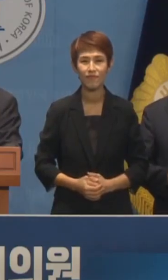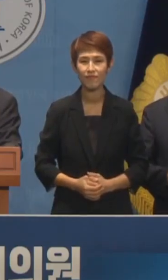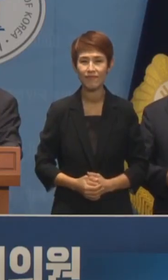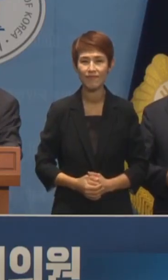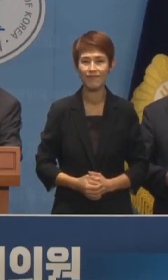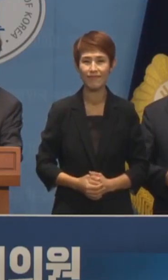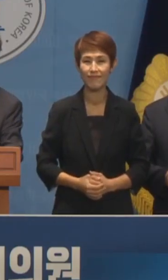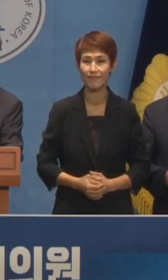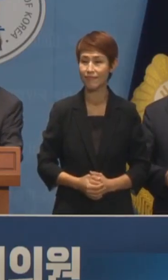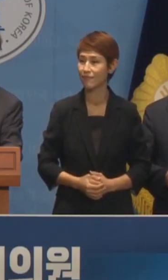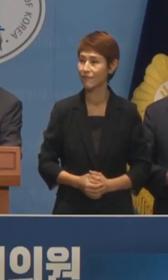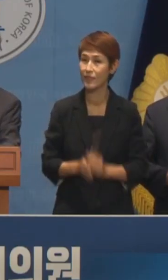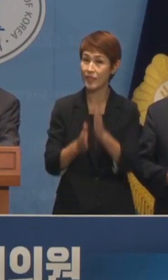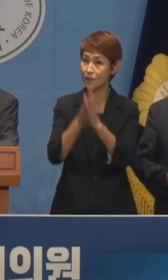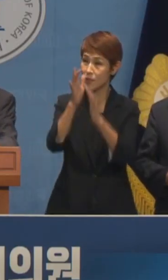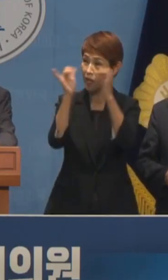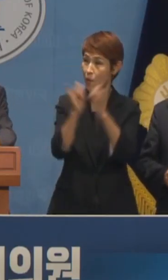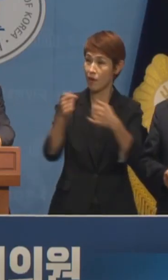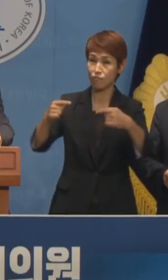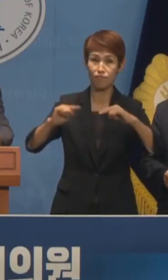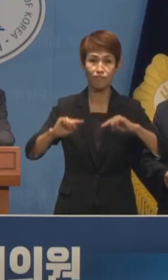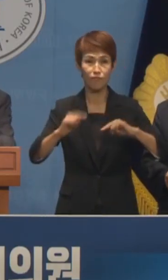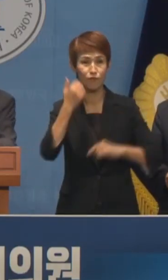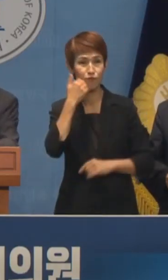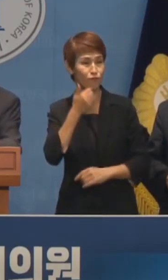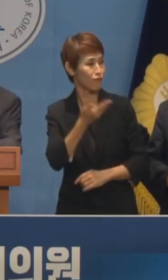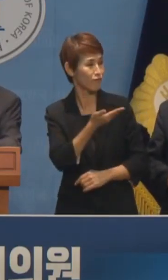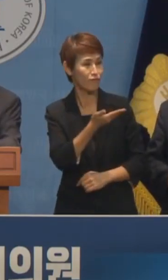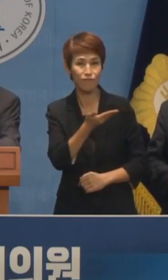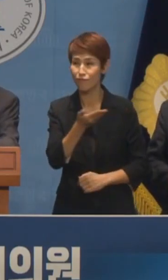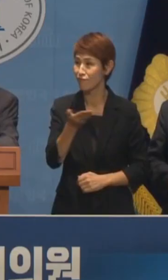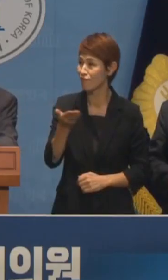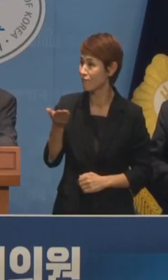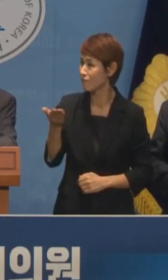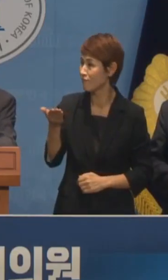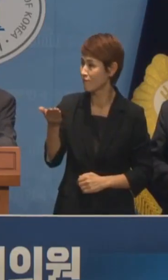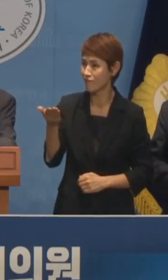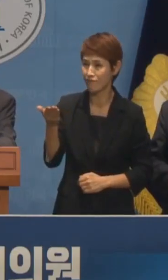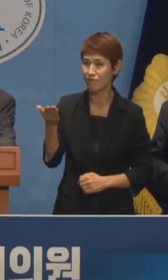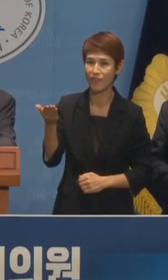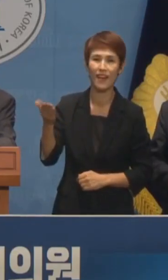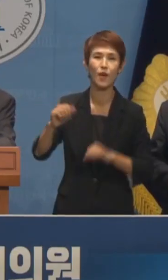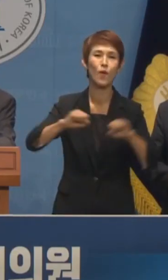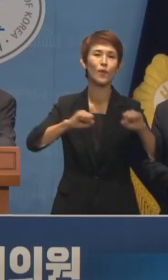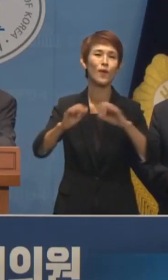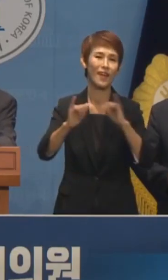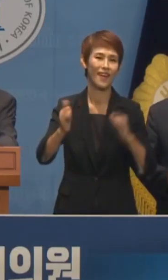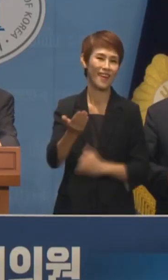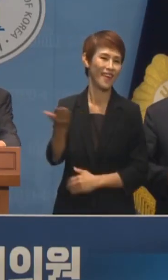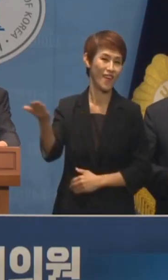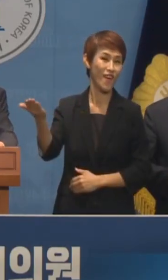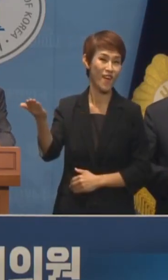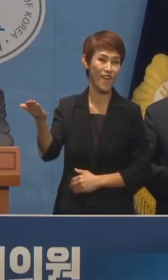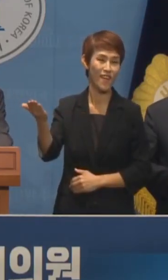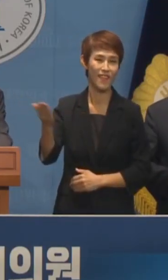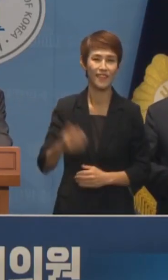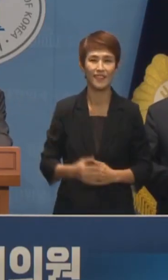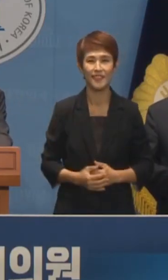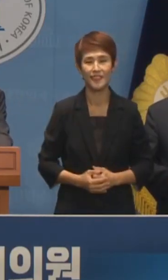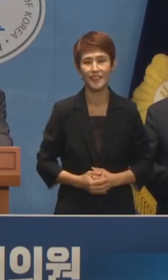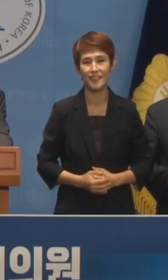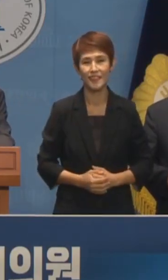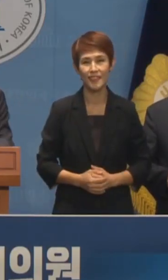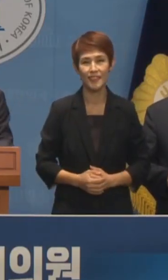그리고 시민사회에서 함께 해주시는 분들도 계신데요. 사회적경제 활동가분. 예, 그럼 좀 이따가 우리 위원장님이 직접